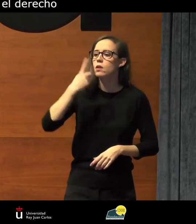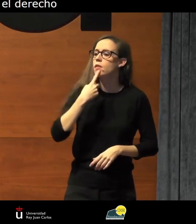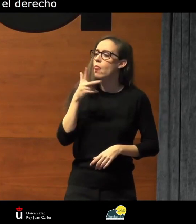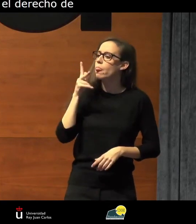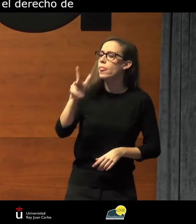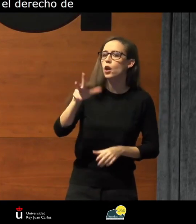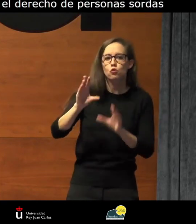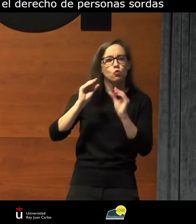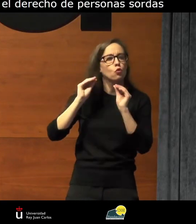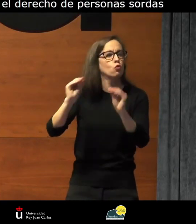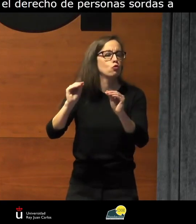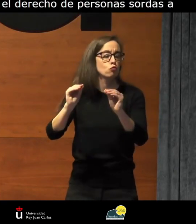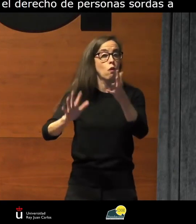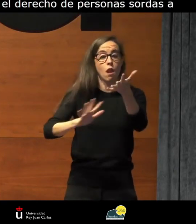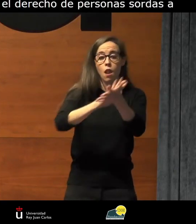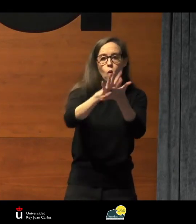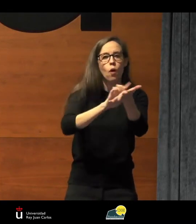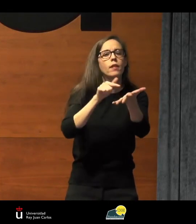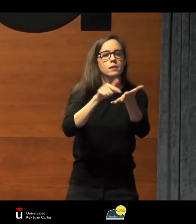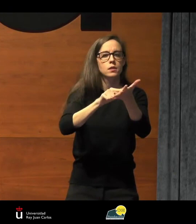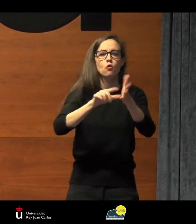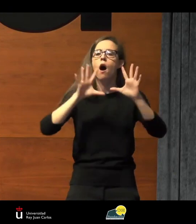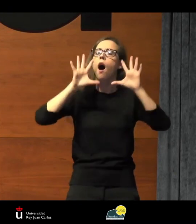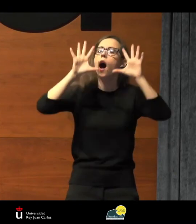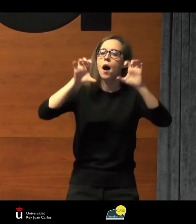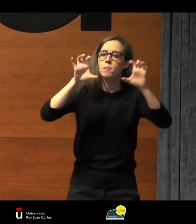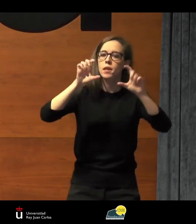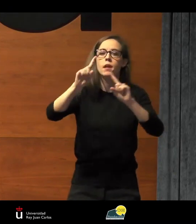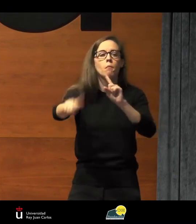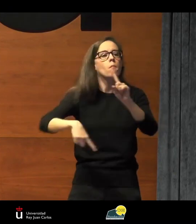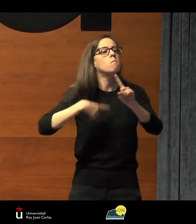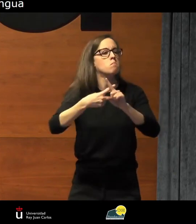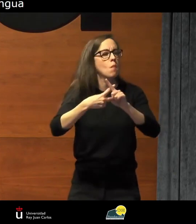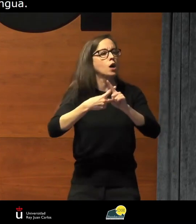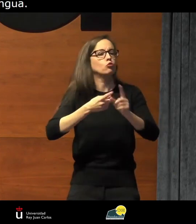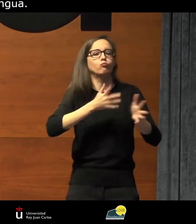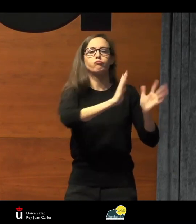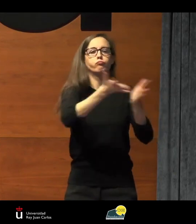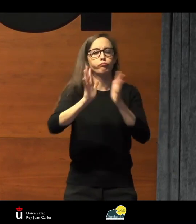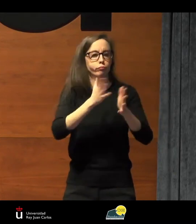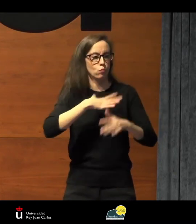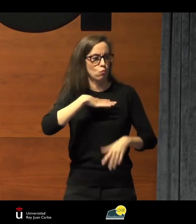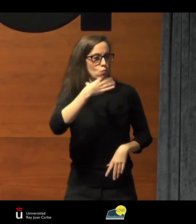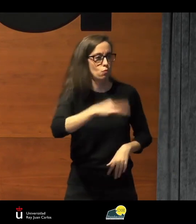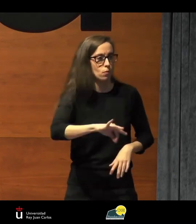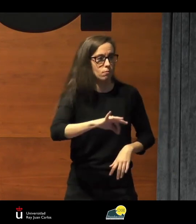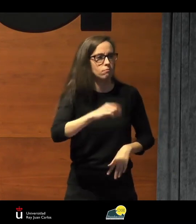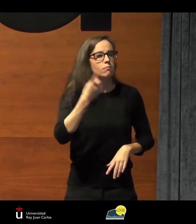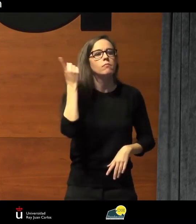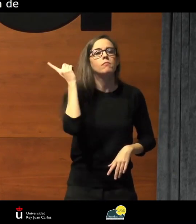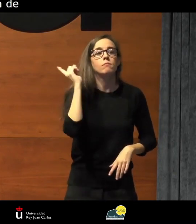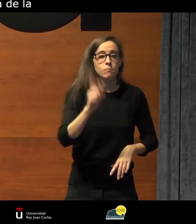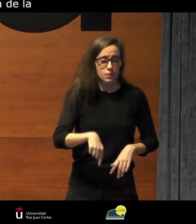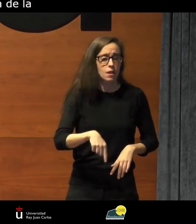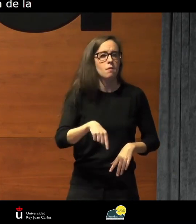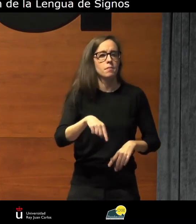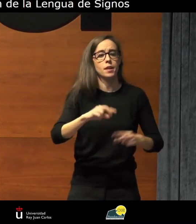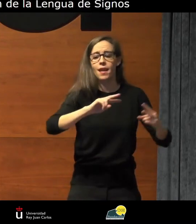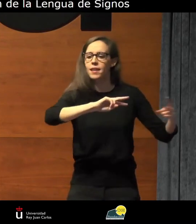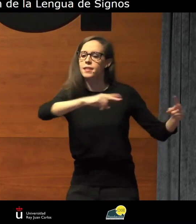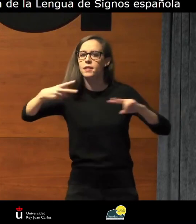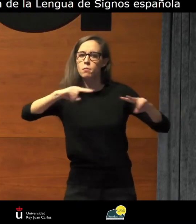a hacer uso de su lengua, en el derecho a la interpretación de la lengua de signos española y